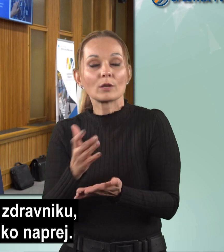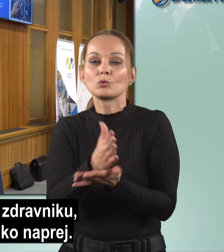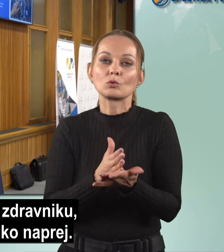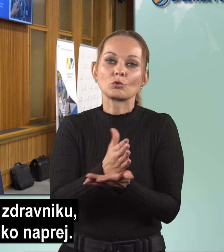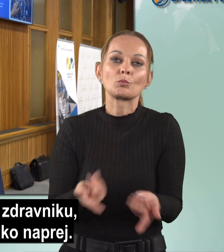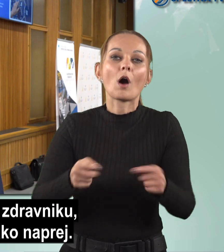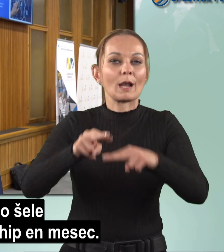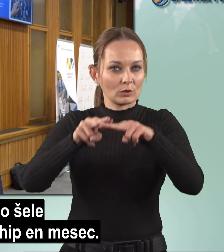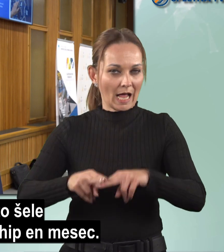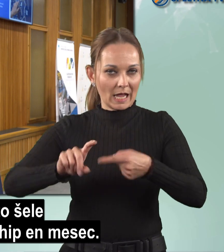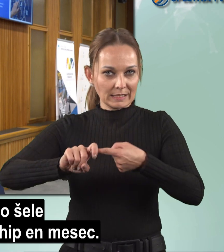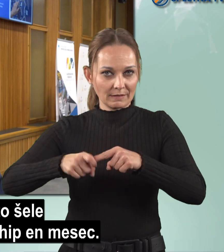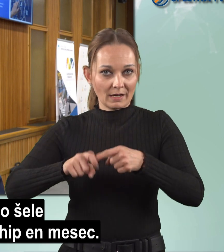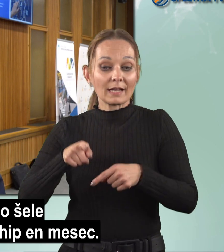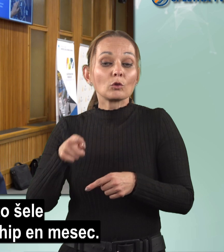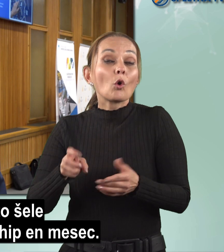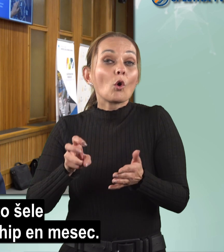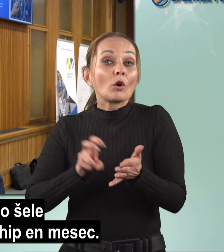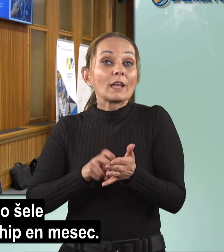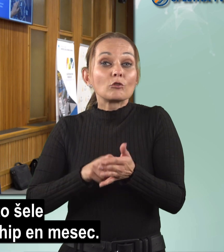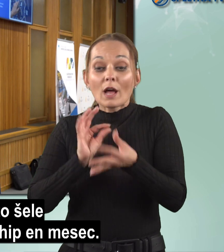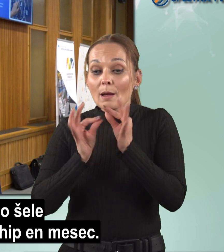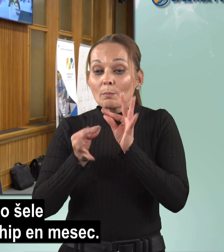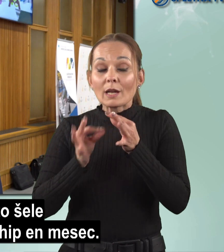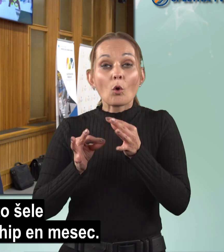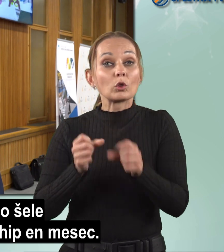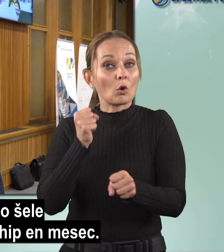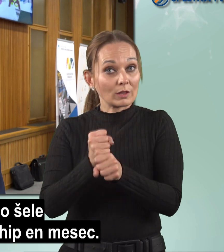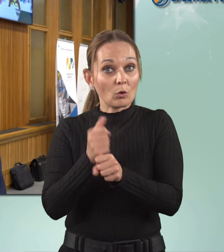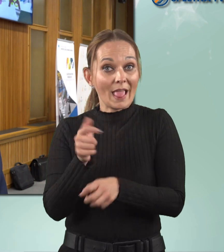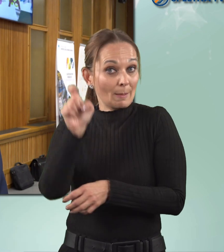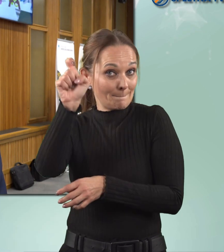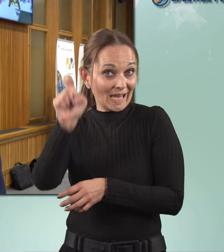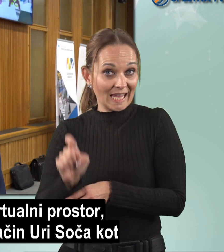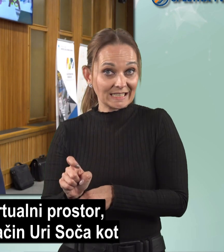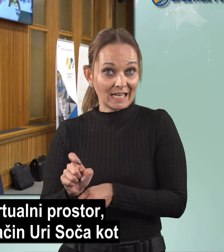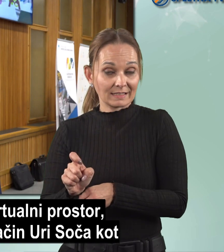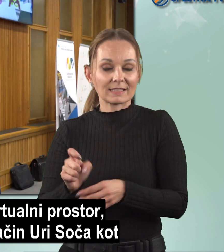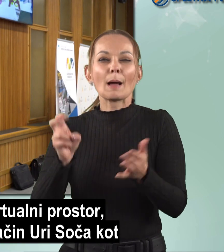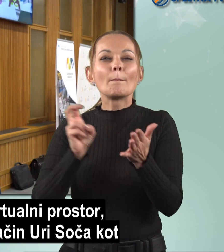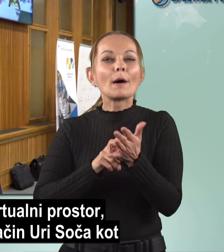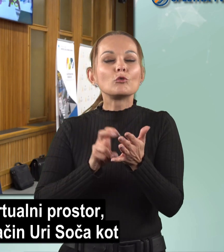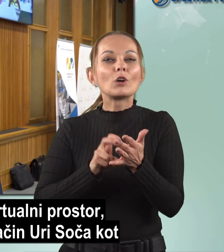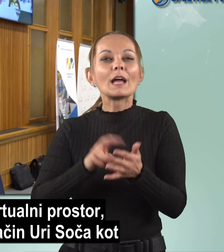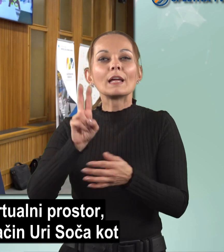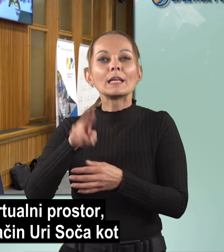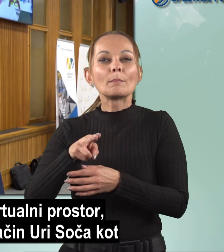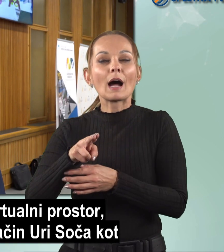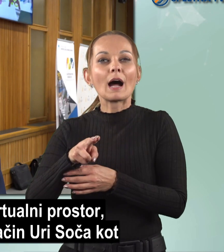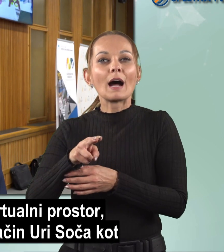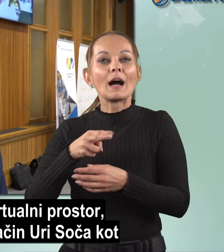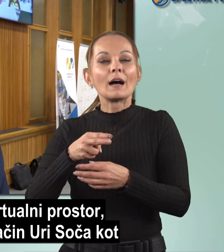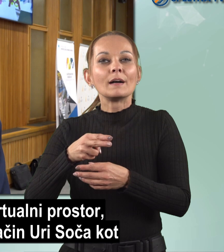tako dalje. Tako da to šele pilotno deluje ta hip en mesec. Potem je pa še